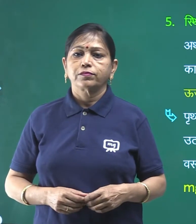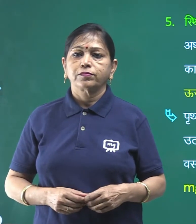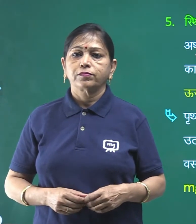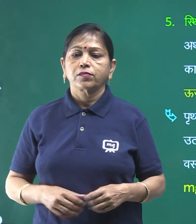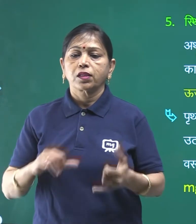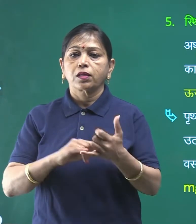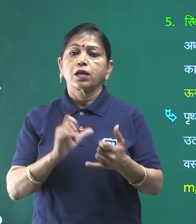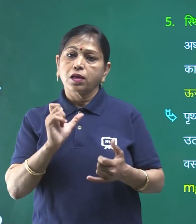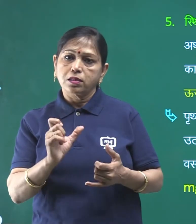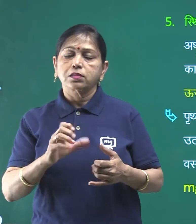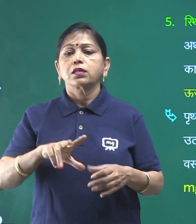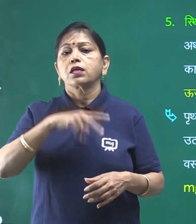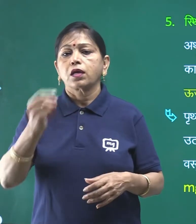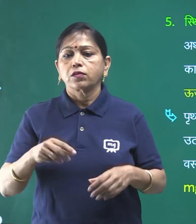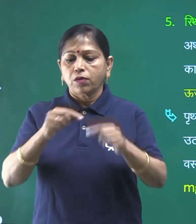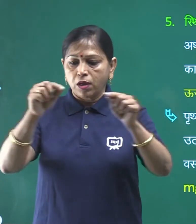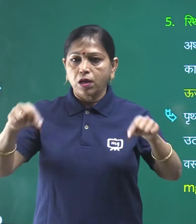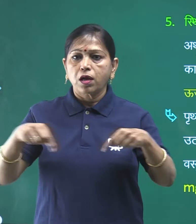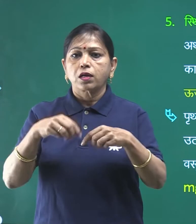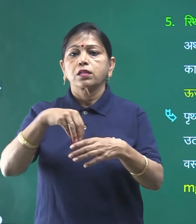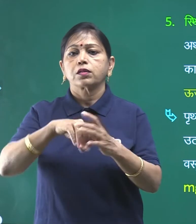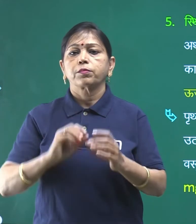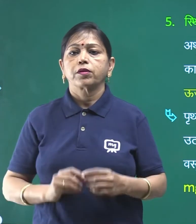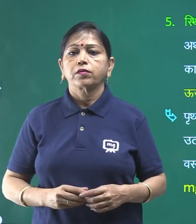स्थिति अथवा आकृति में